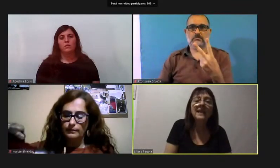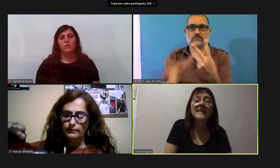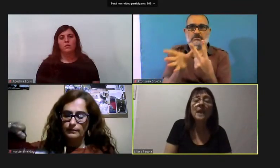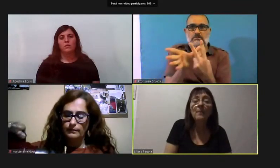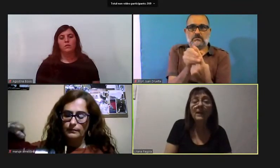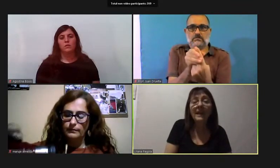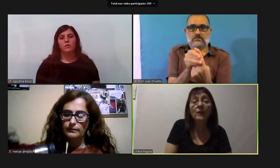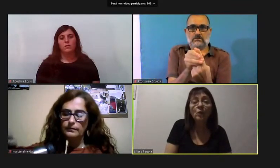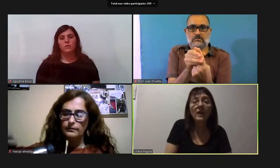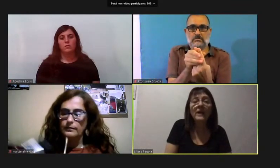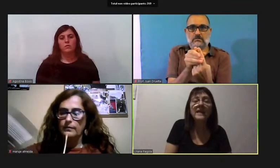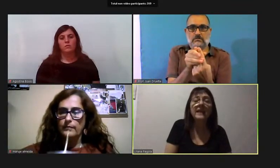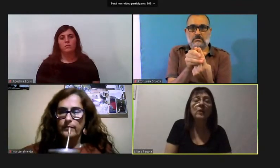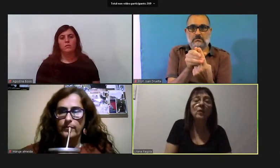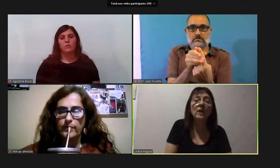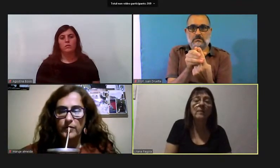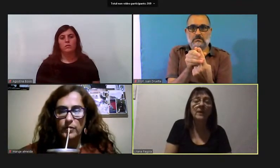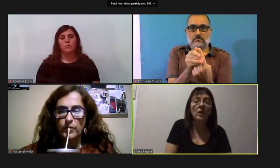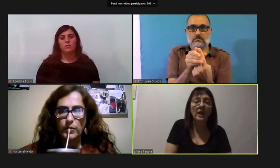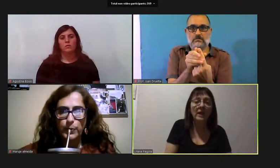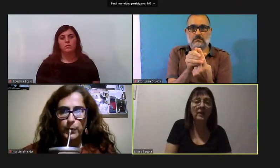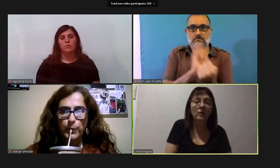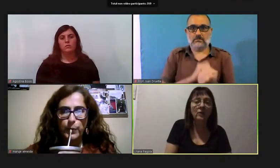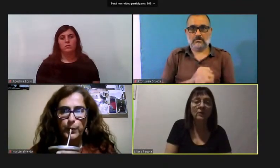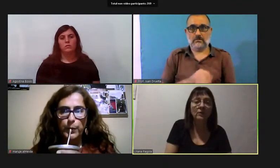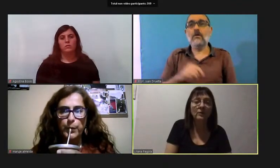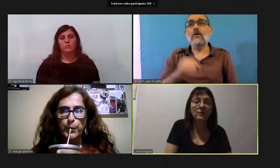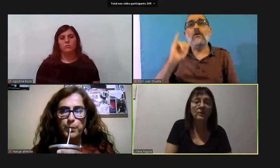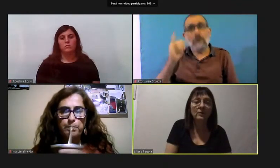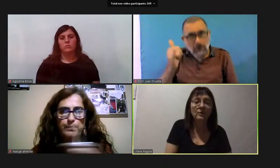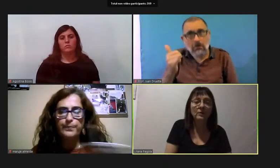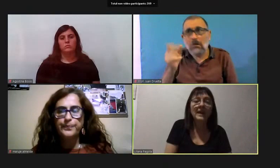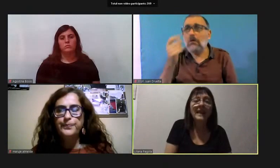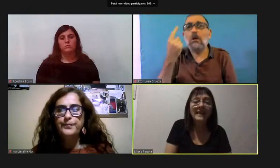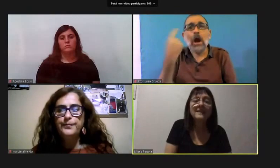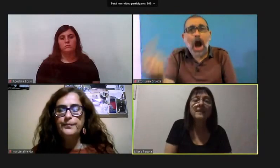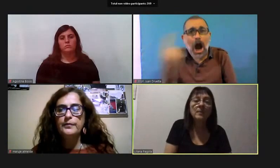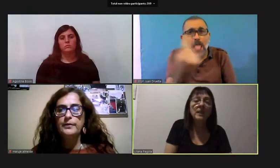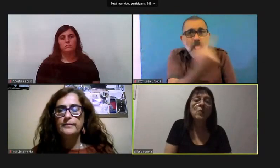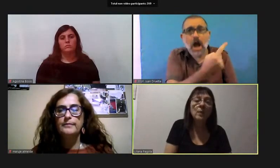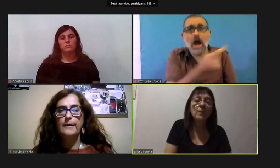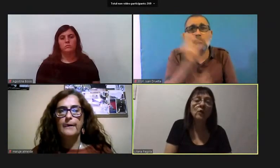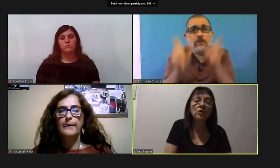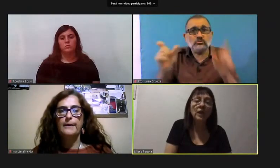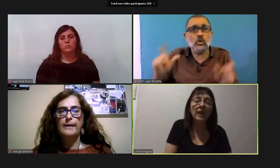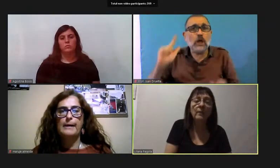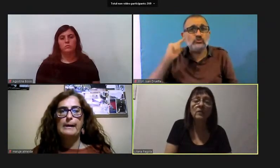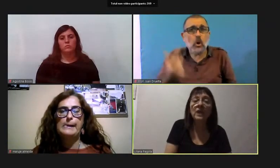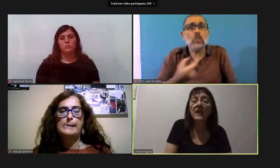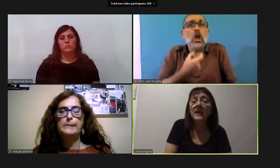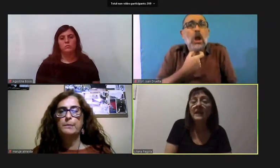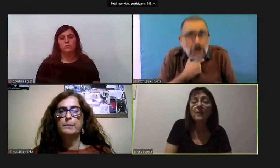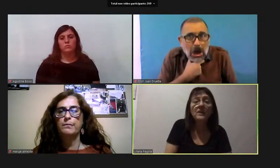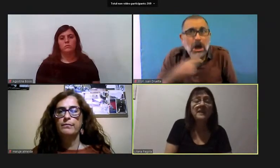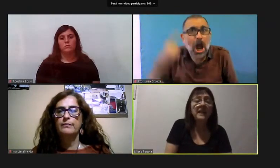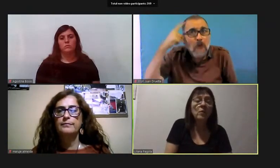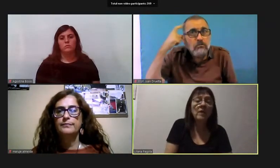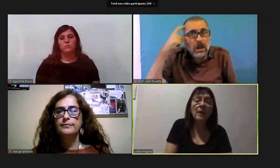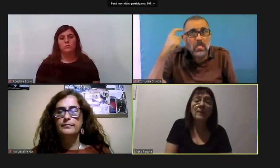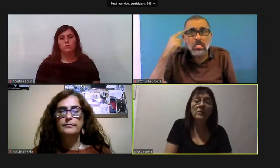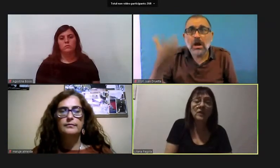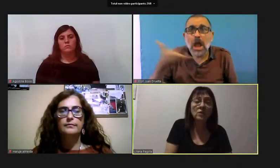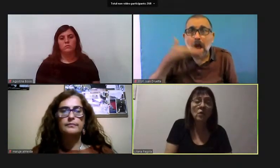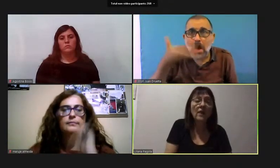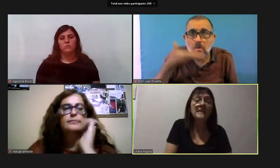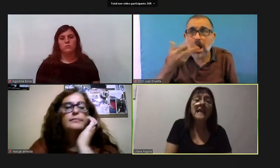señas y lectura y escritura de español escrito. Ese es el bilingüismo que nosotros queremos. Después, si cada una de